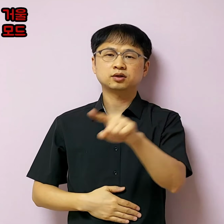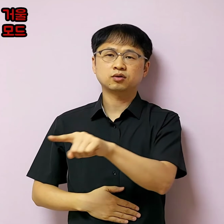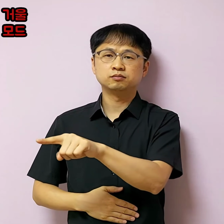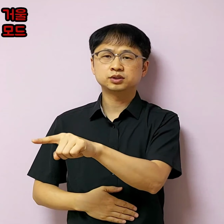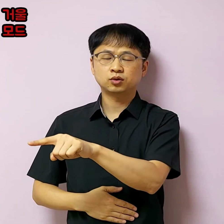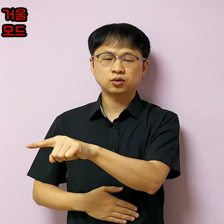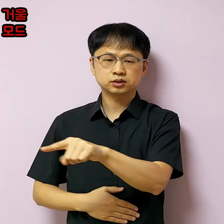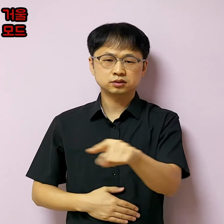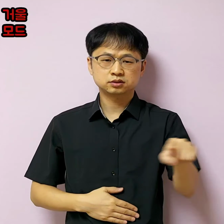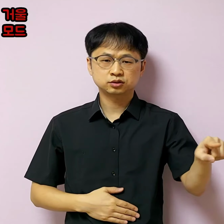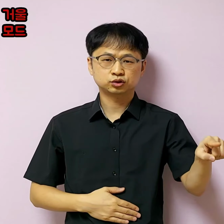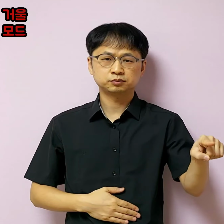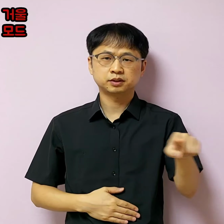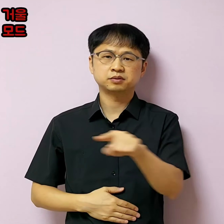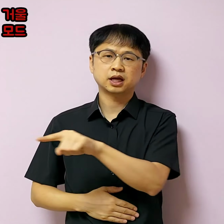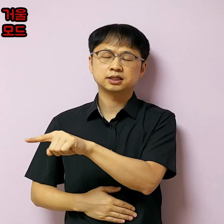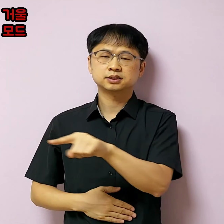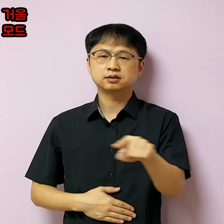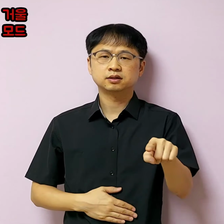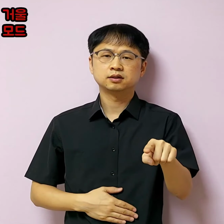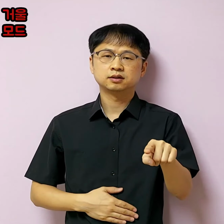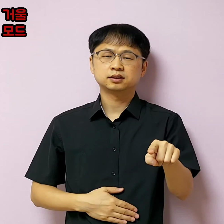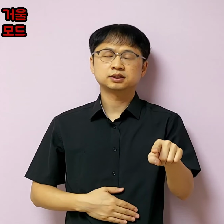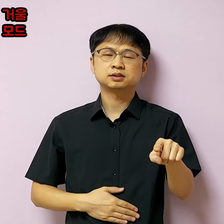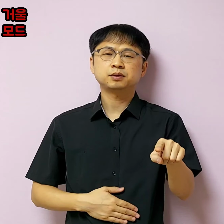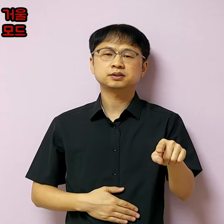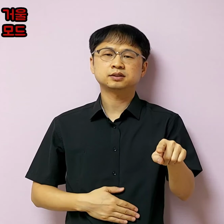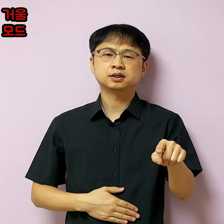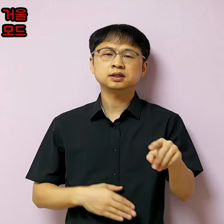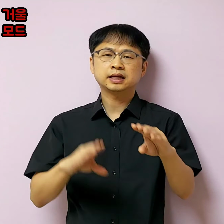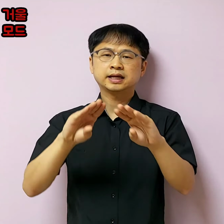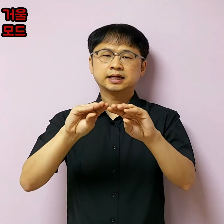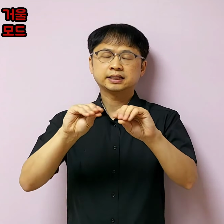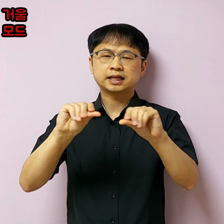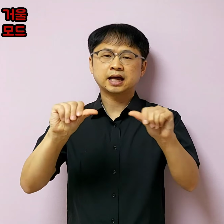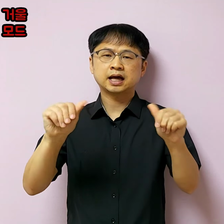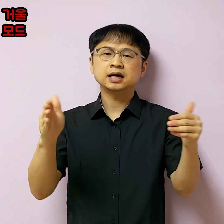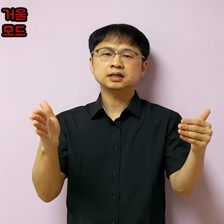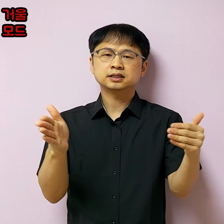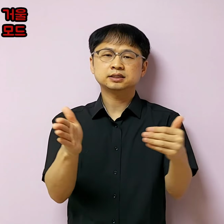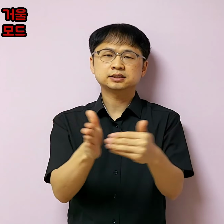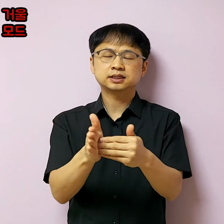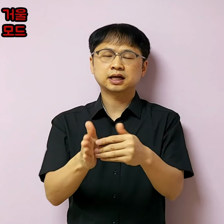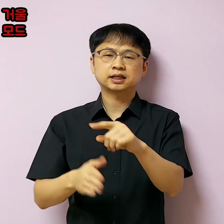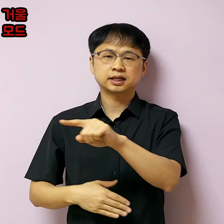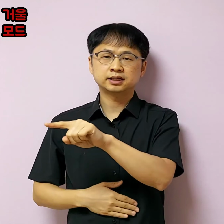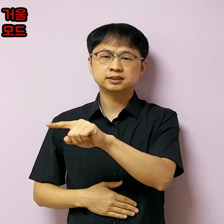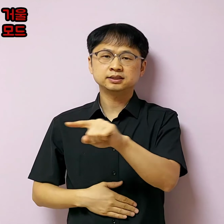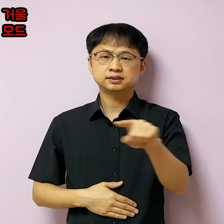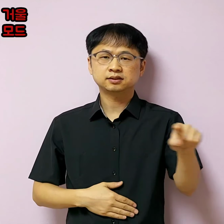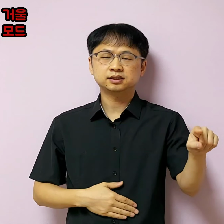그대로 검지로 선을 그어주시면 됩니다. 선. 그래서 지평선은 땅, 끝을 나타내는